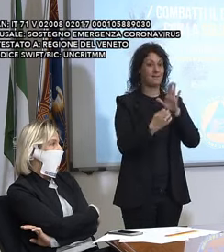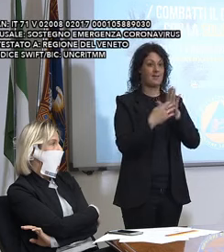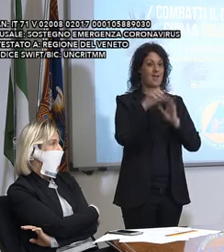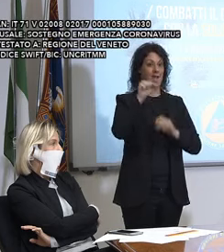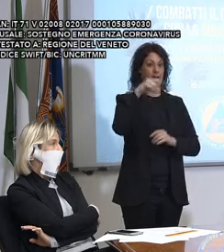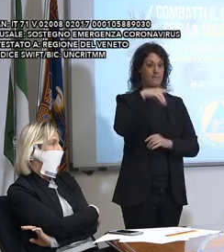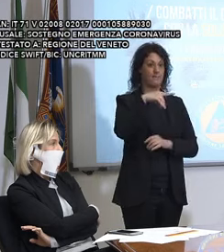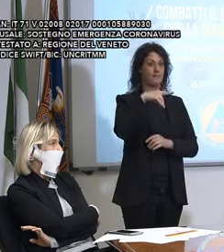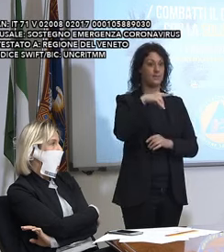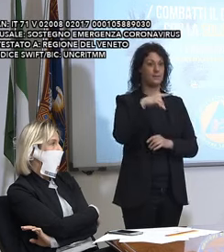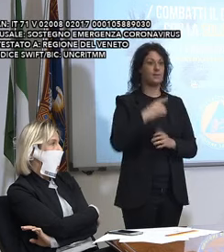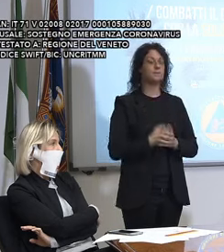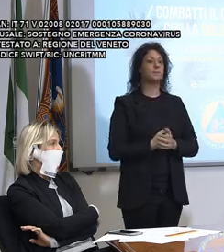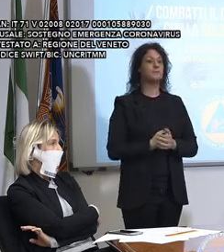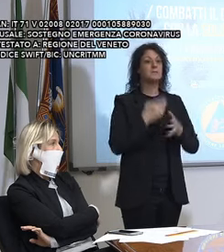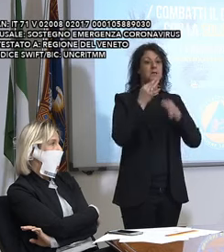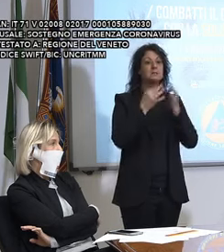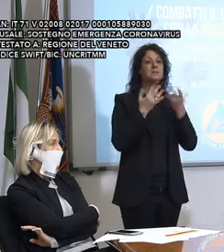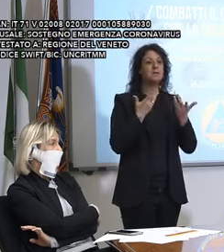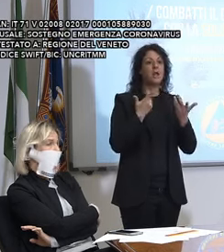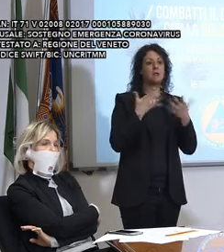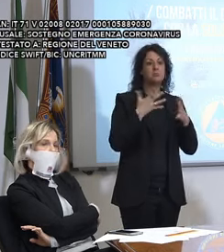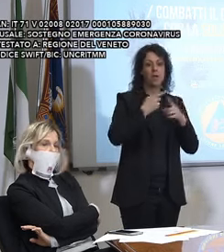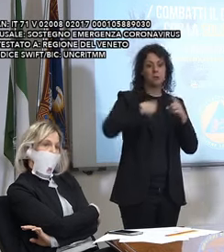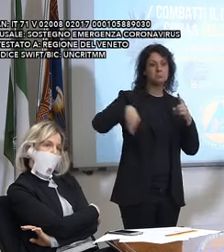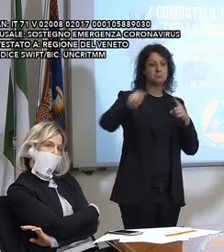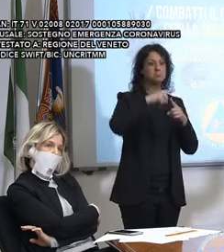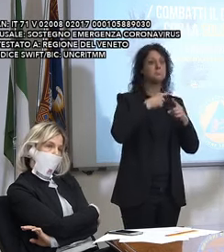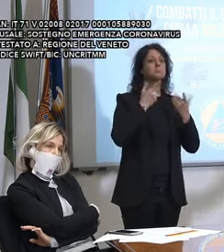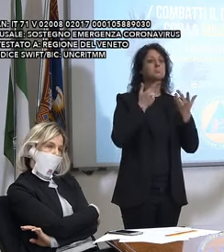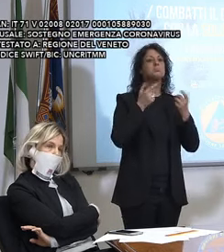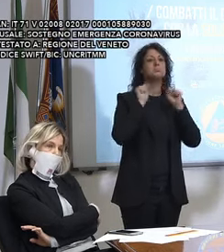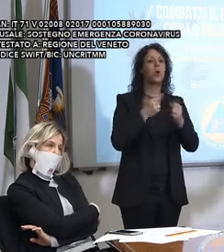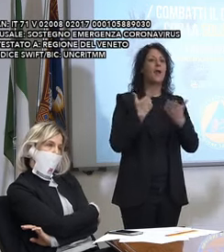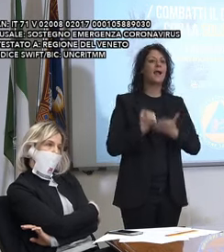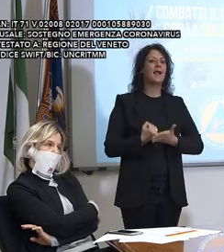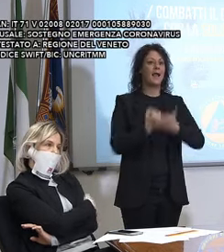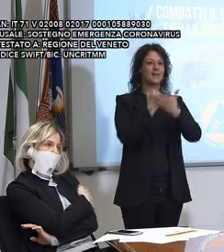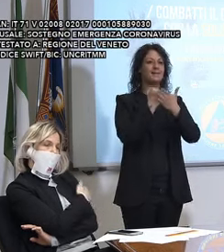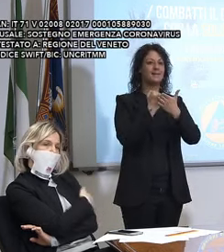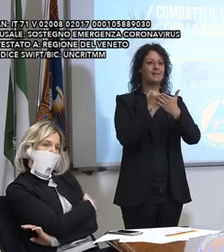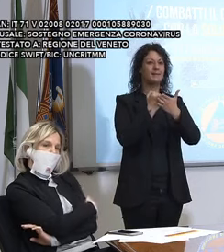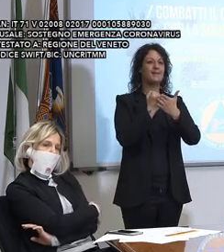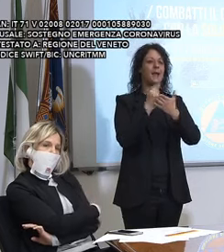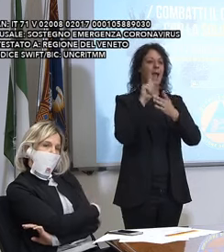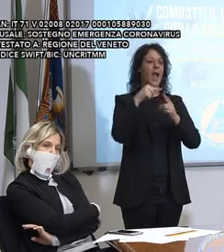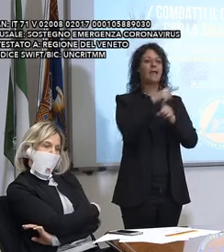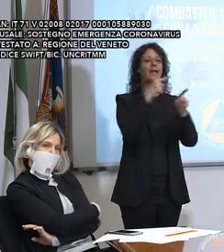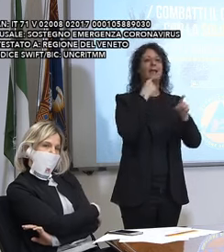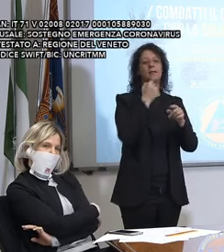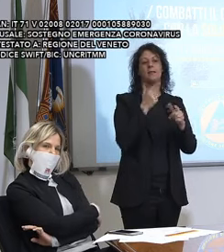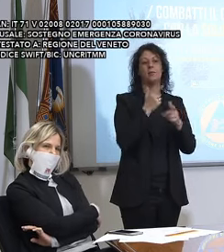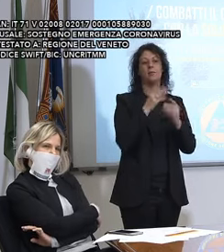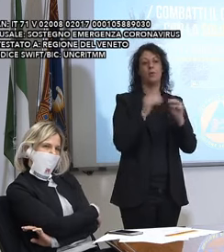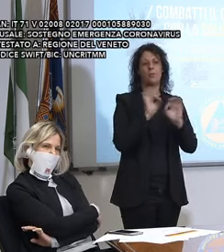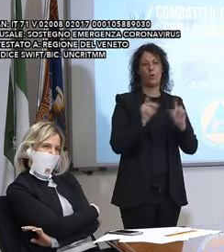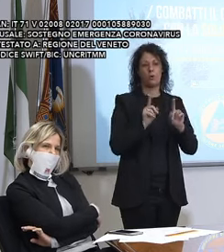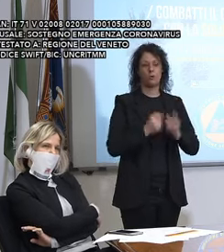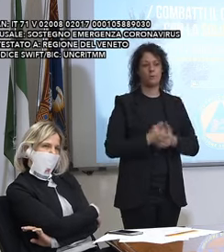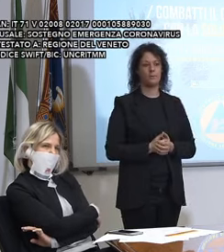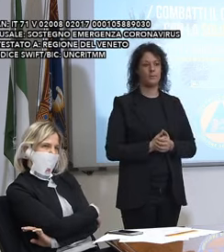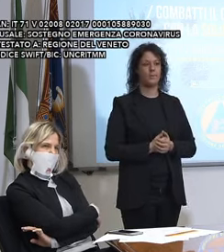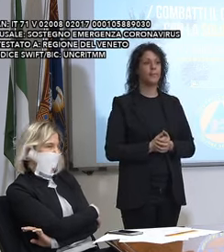noi che abbiamo più dimestichezza, già garantiremo anche questa mutualità e solidarietà a chi non lo può fare. E poi ci sono molti anziani, e